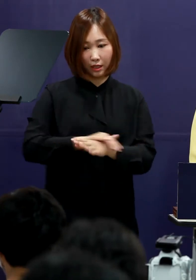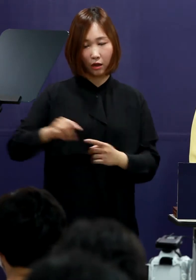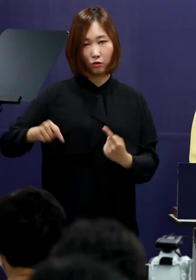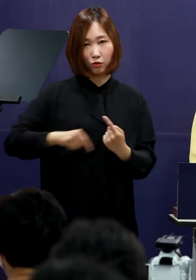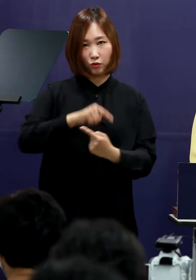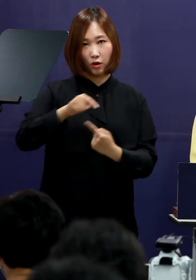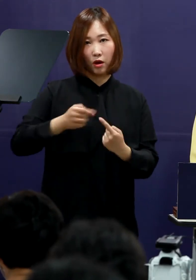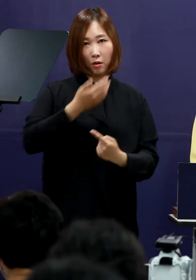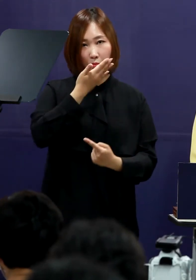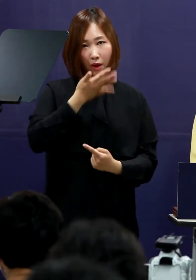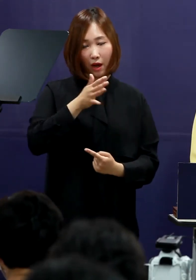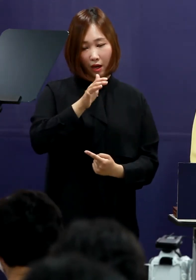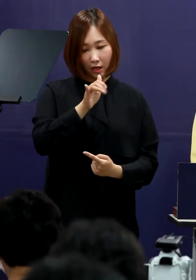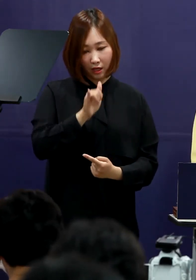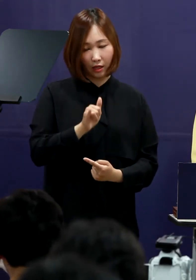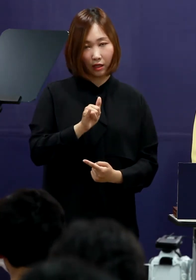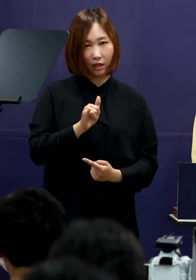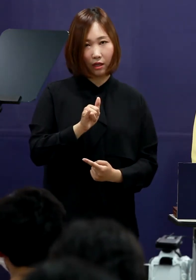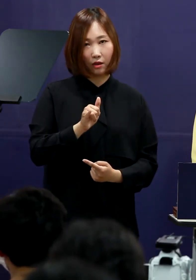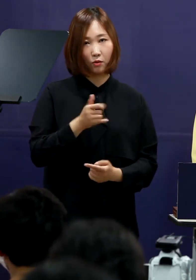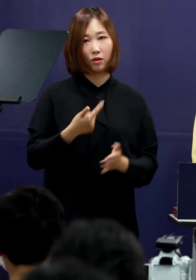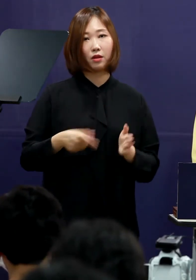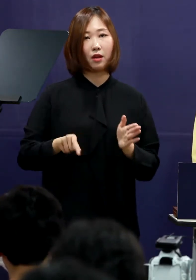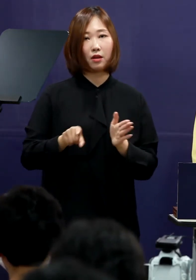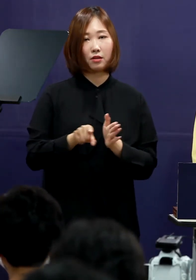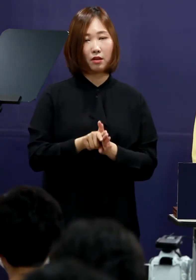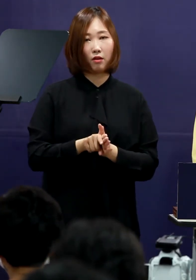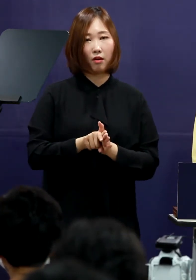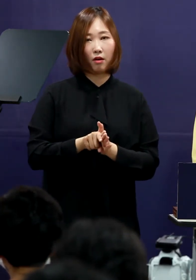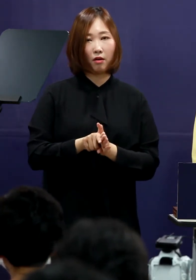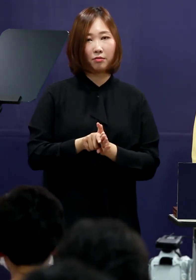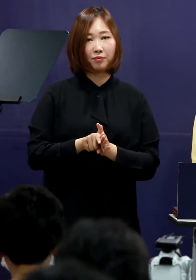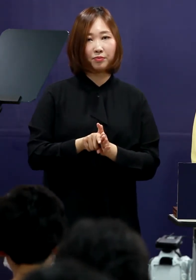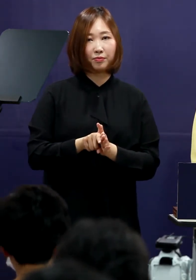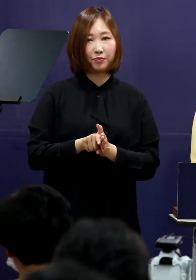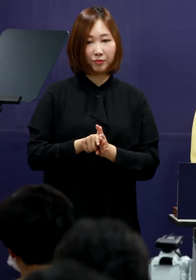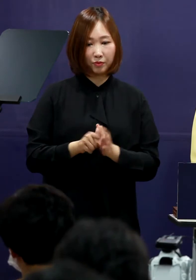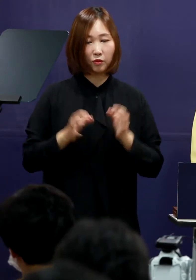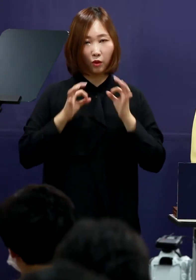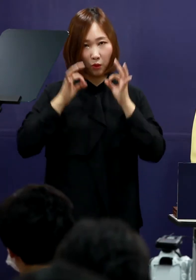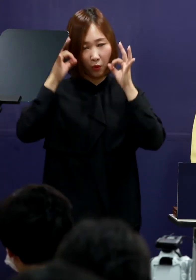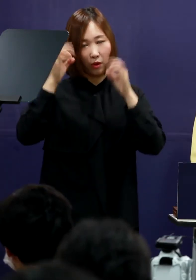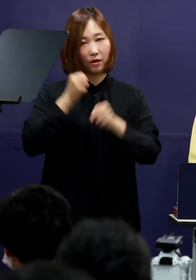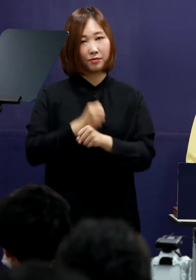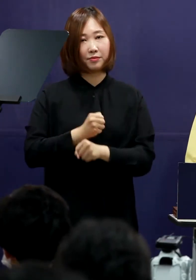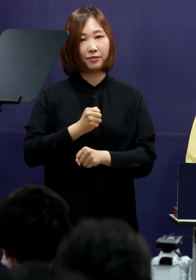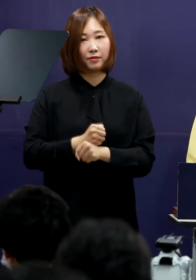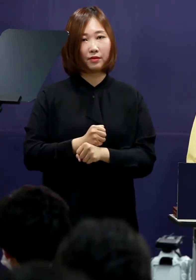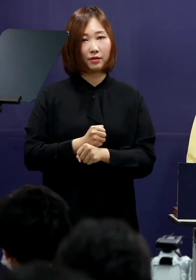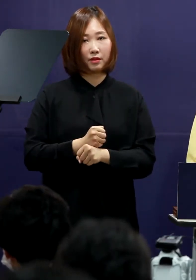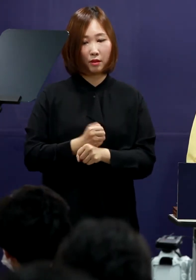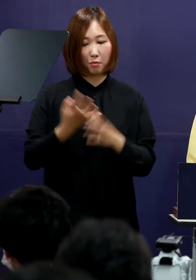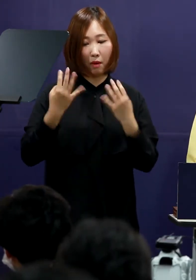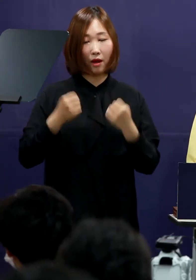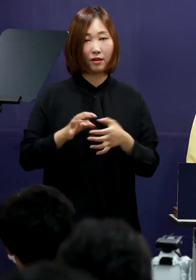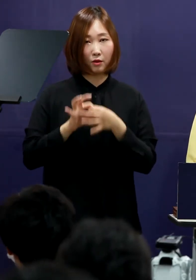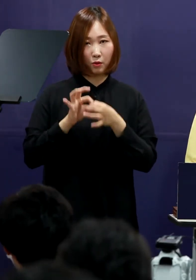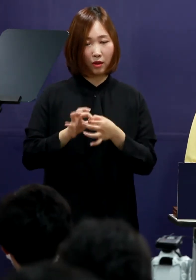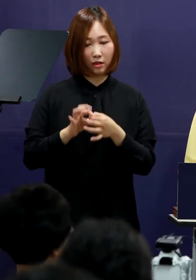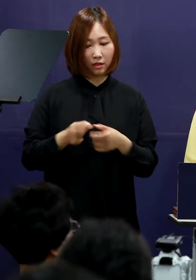지역 현안에 대한 관심 있는 시민들의 많은 관심과 참여를 부탁드리도록